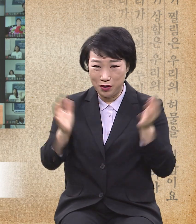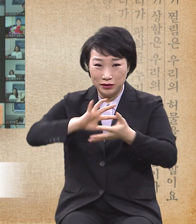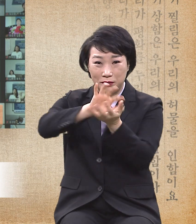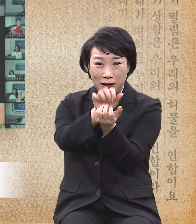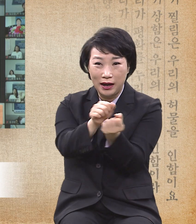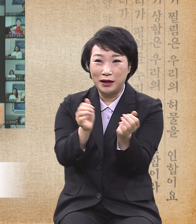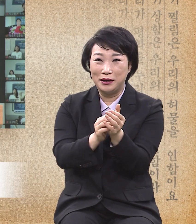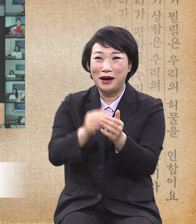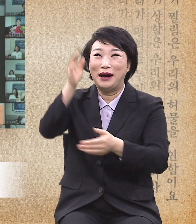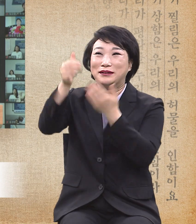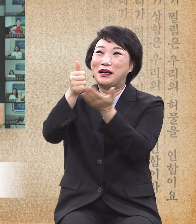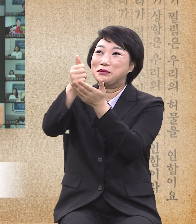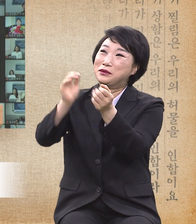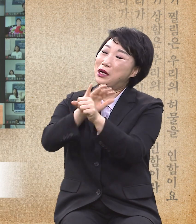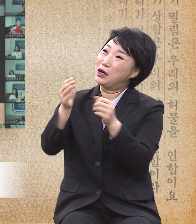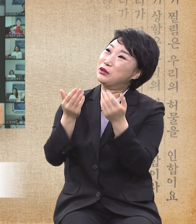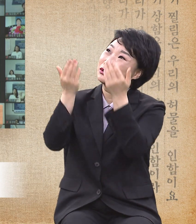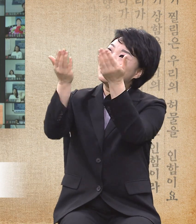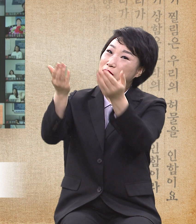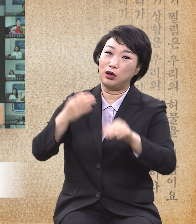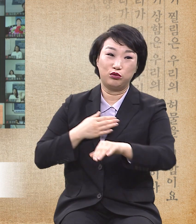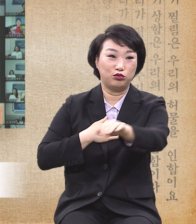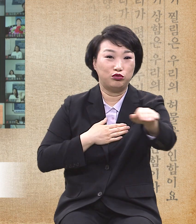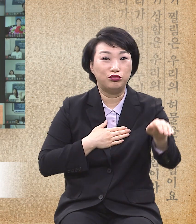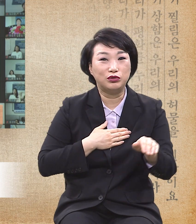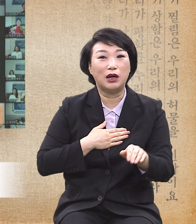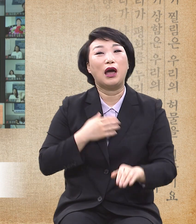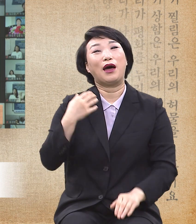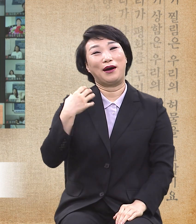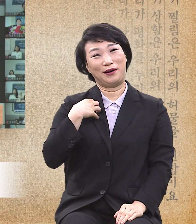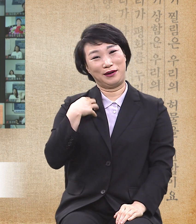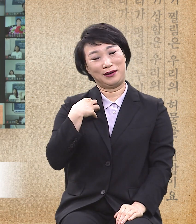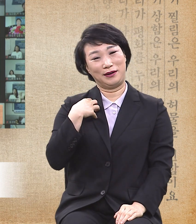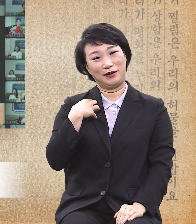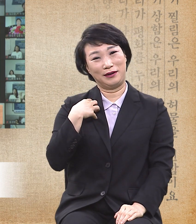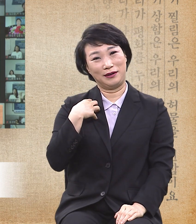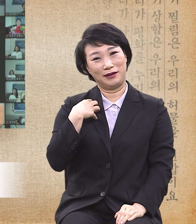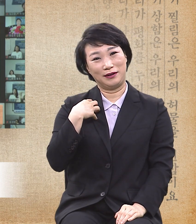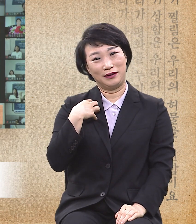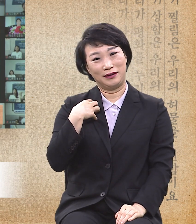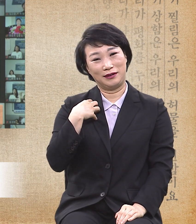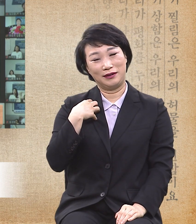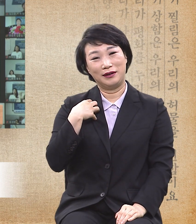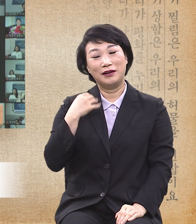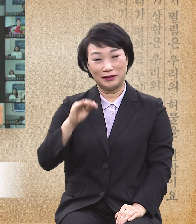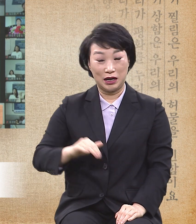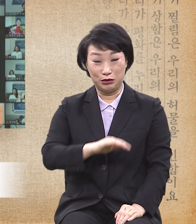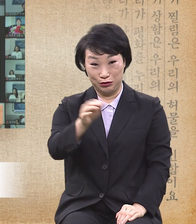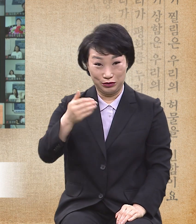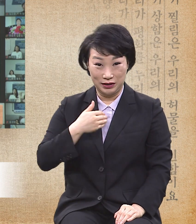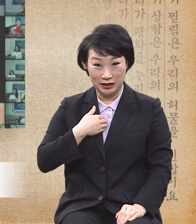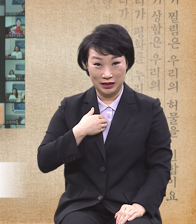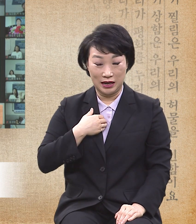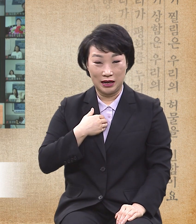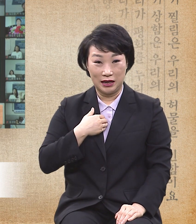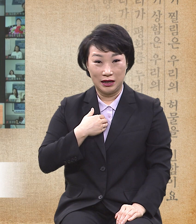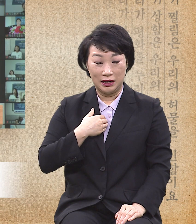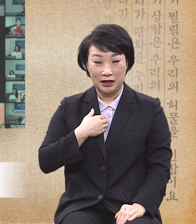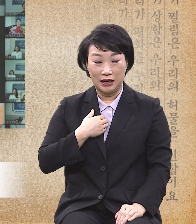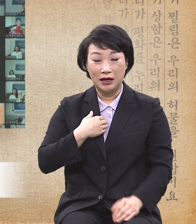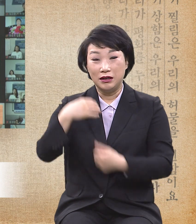해서 하나님을 사랑하는 것이 우리 인간의 직무이고